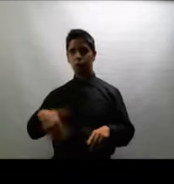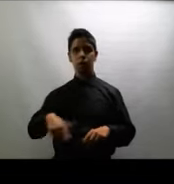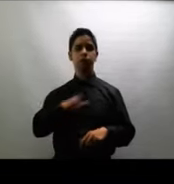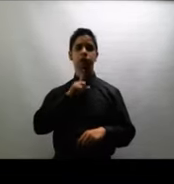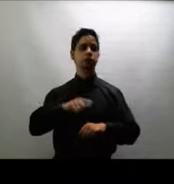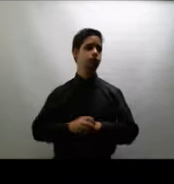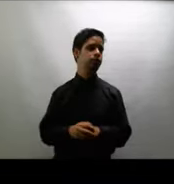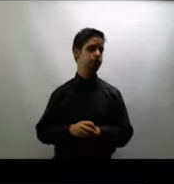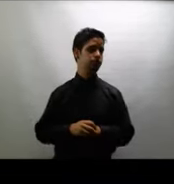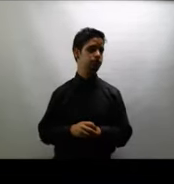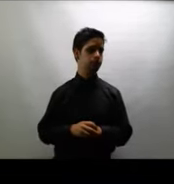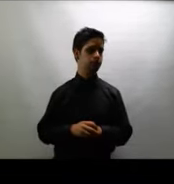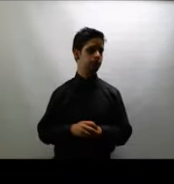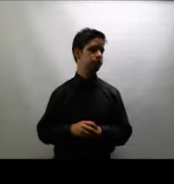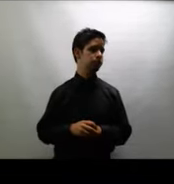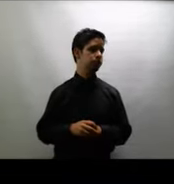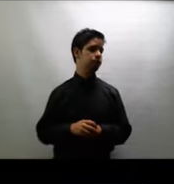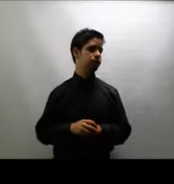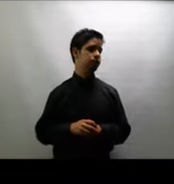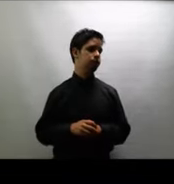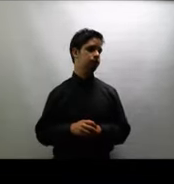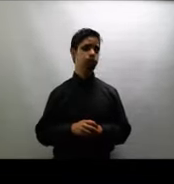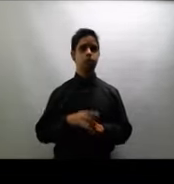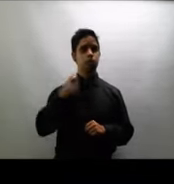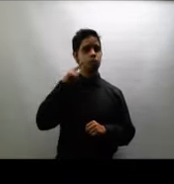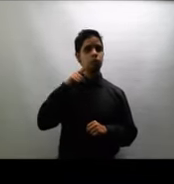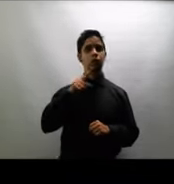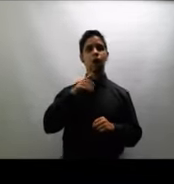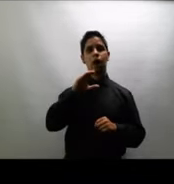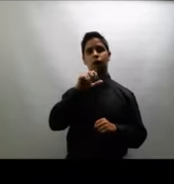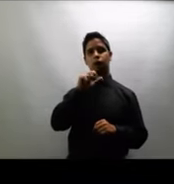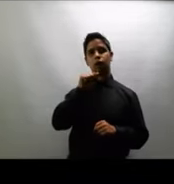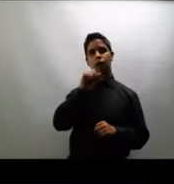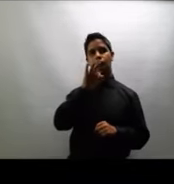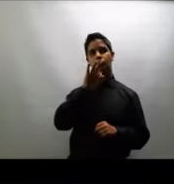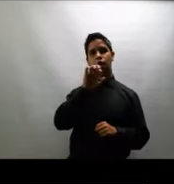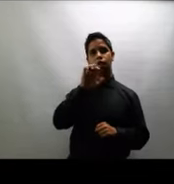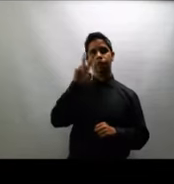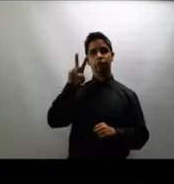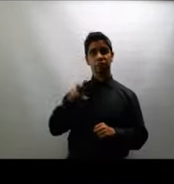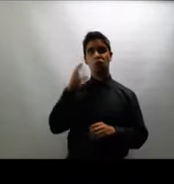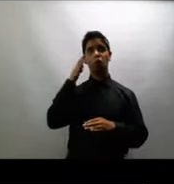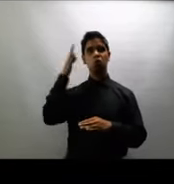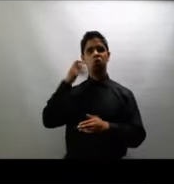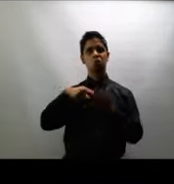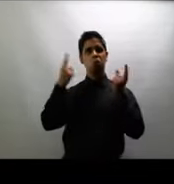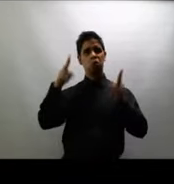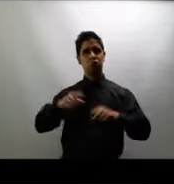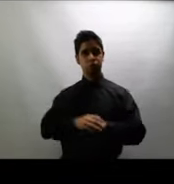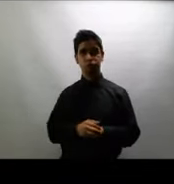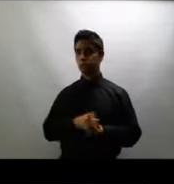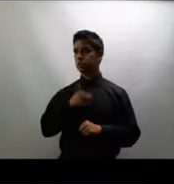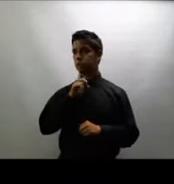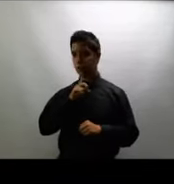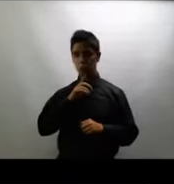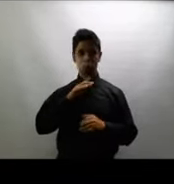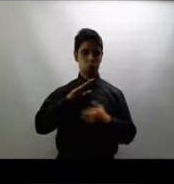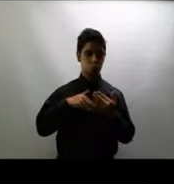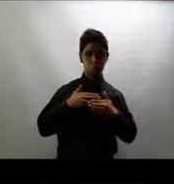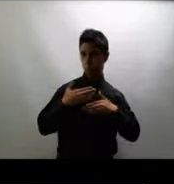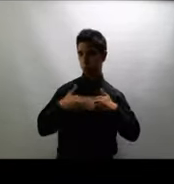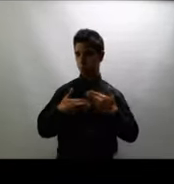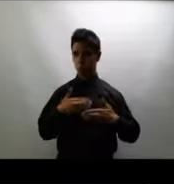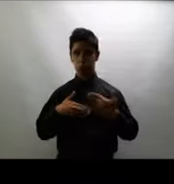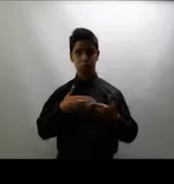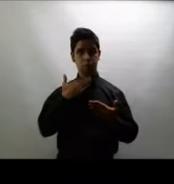entonces, ¿qué hay para Cafés próximamente? Pues, ahora mismo, pues nosotros nos ha ido bien dentro de todo, porque